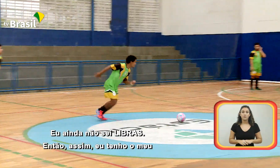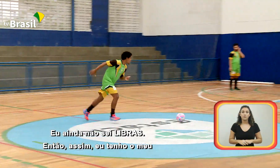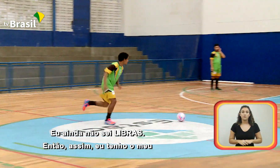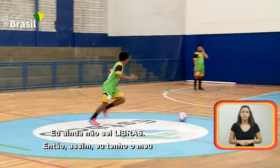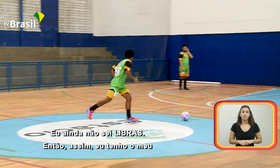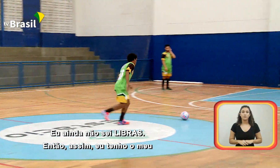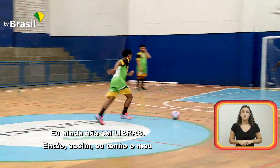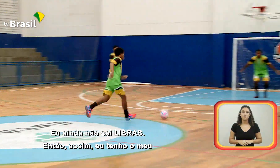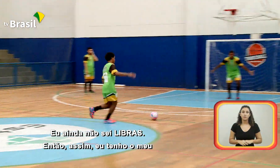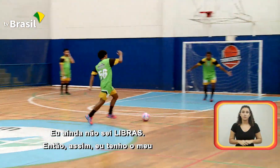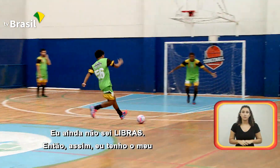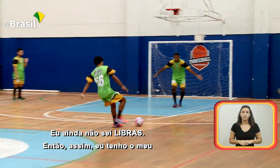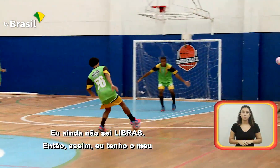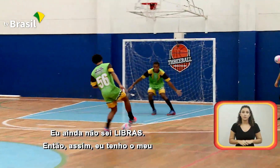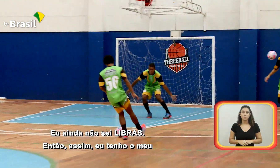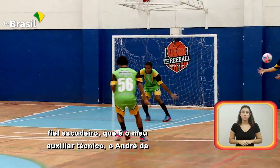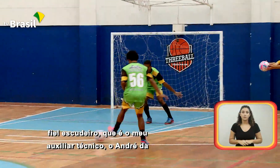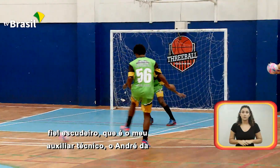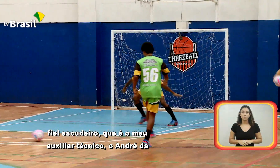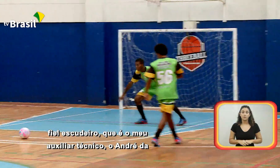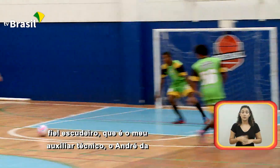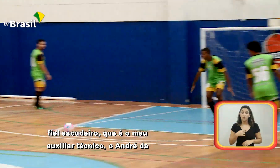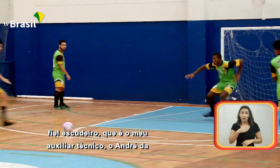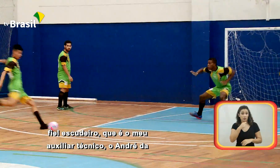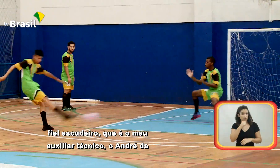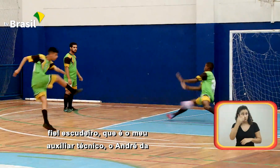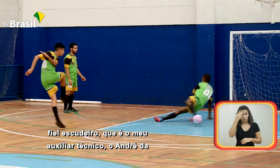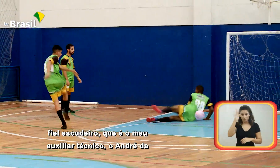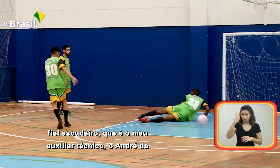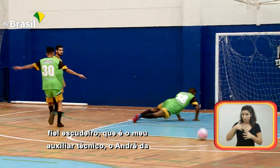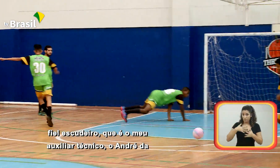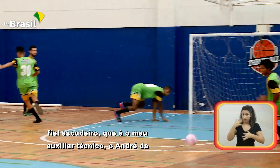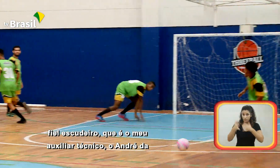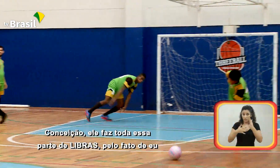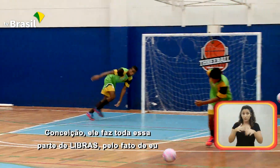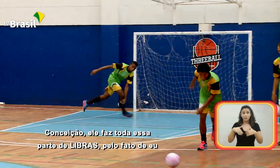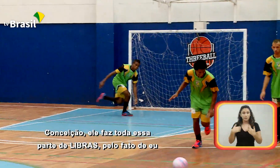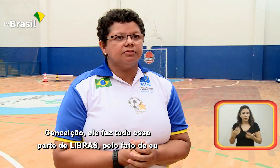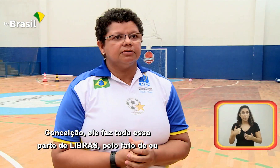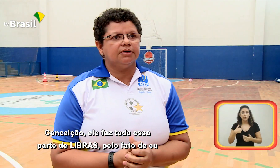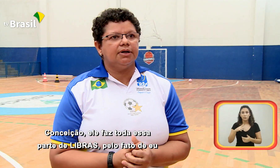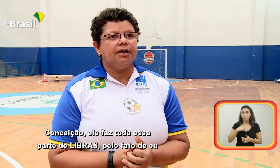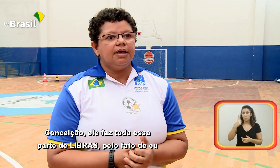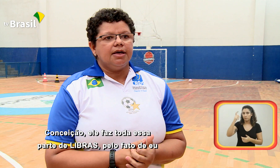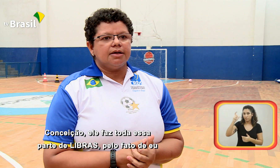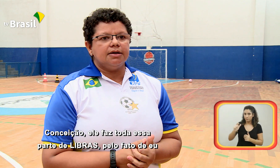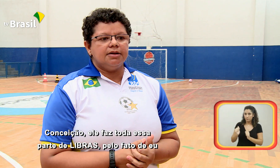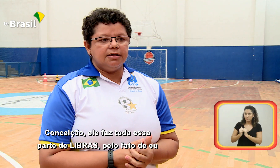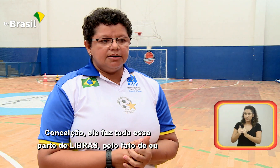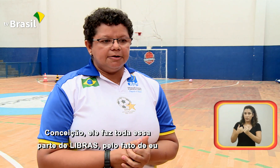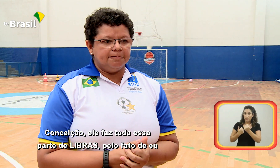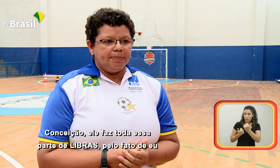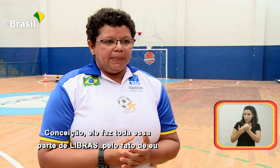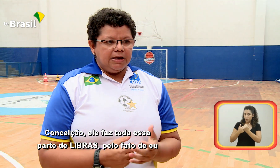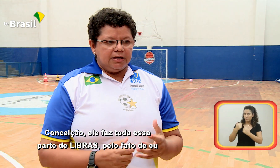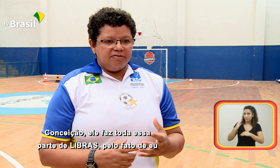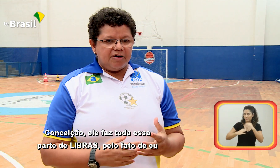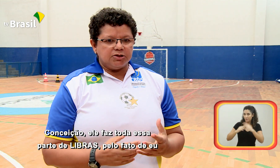sei Libras. Então, assim, eu tenho o meu fiel escudeiro, que é o meu auxiliar técnico, o André da Conceição, né? Ele faz toda